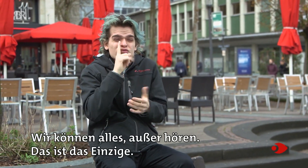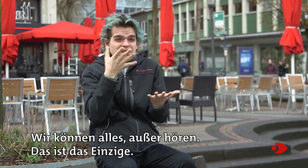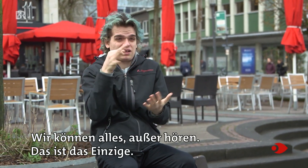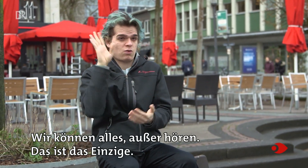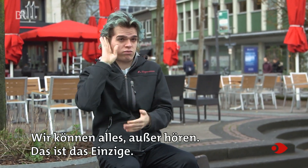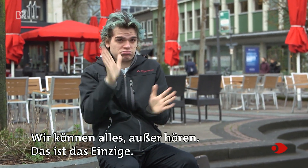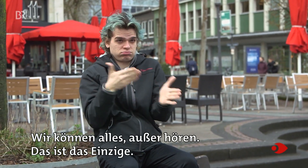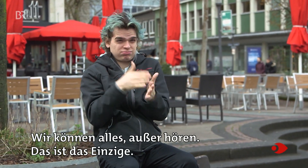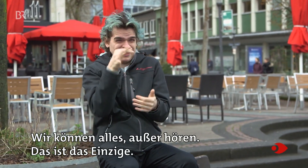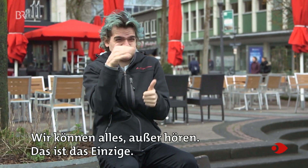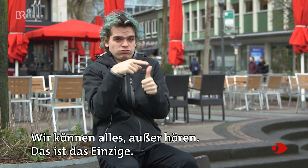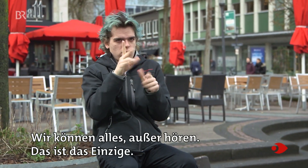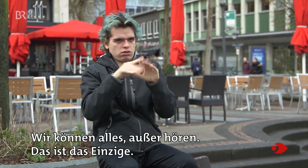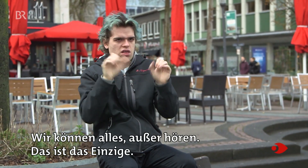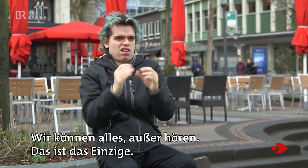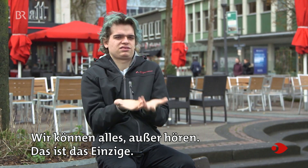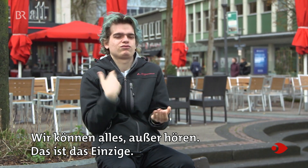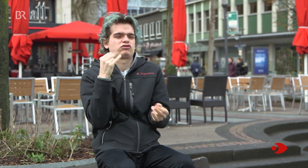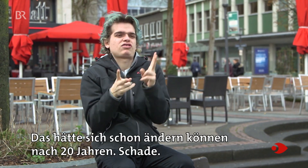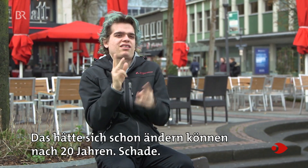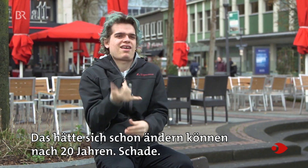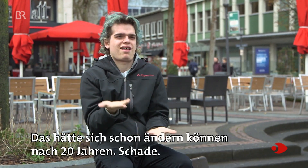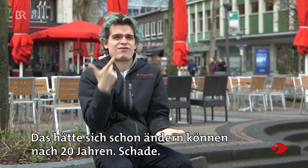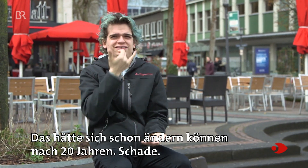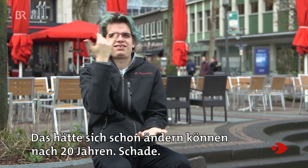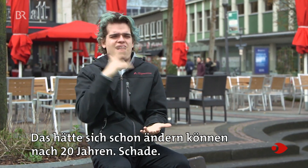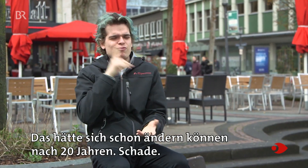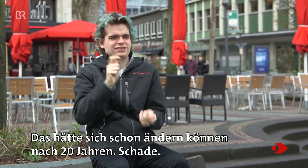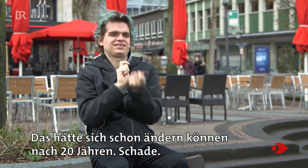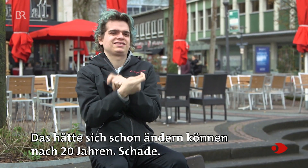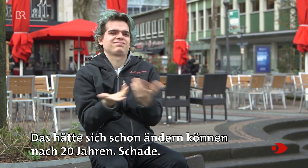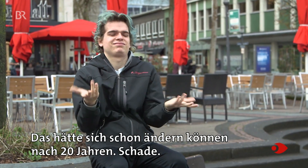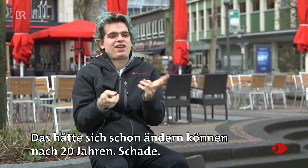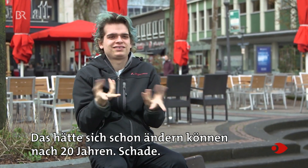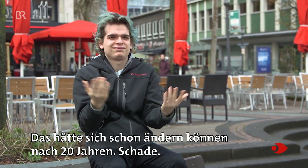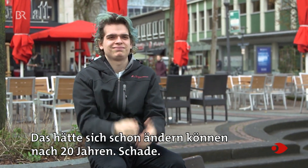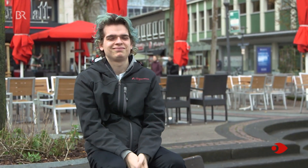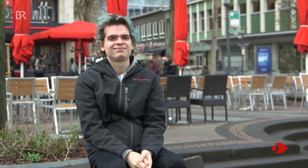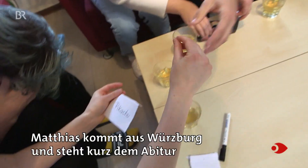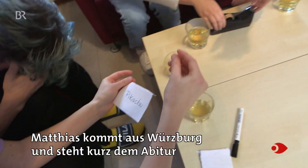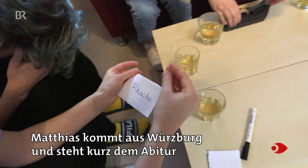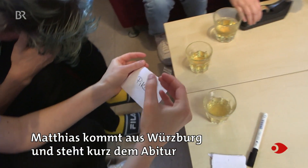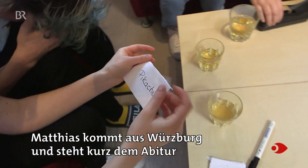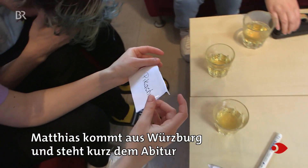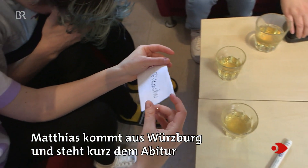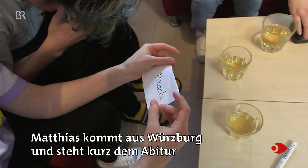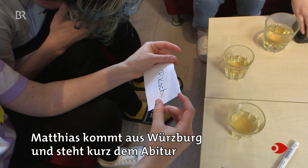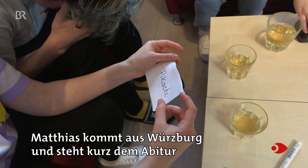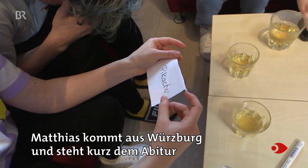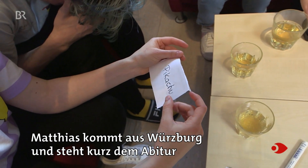können alles, außer hören. Das ist das Einzige. Das hätte sich schon ändern können nach 20 Jahren. Schade. Matthias kommt aus Würzburg und steht kurz